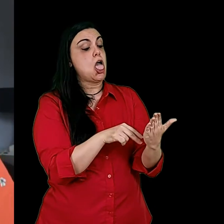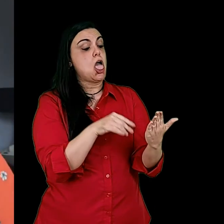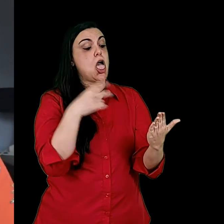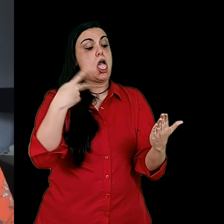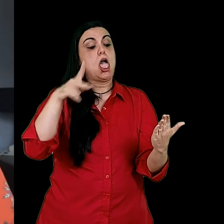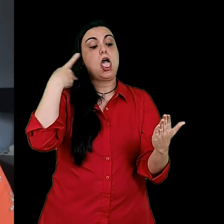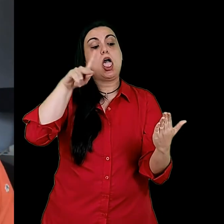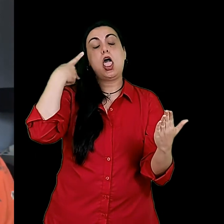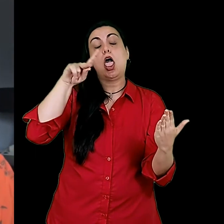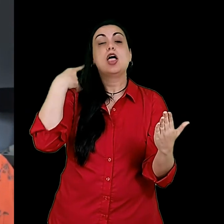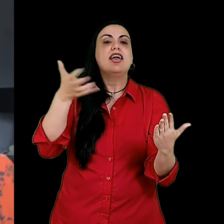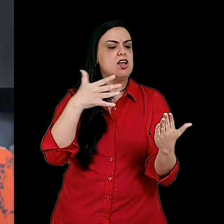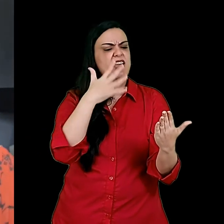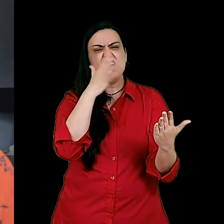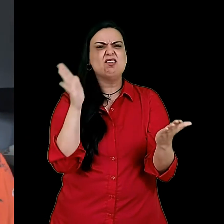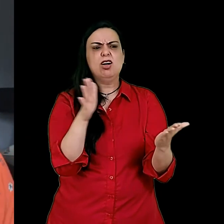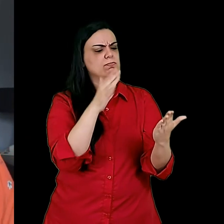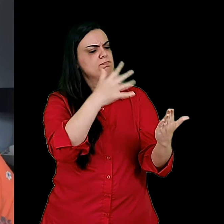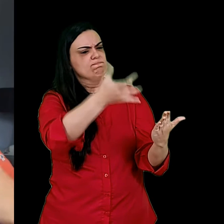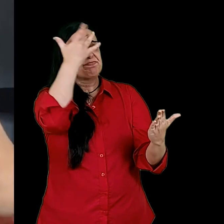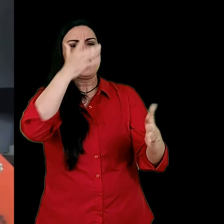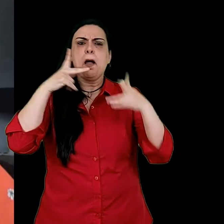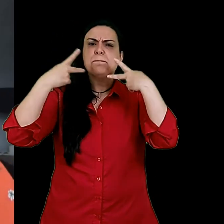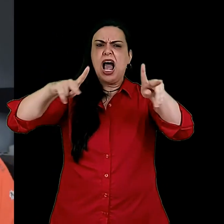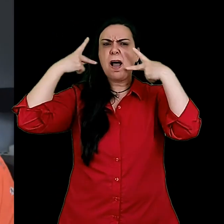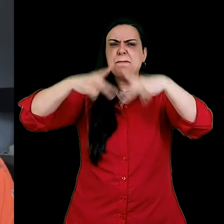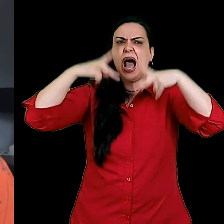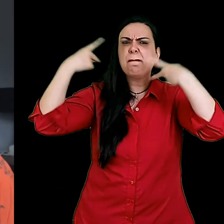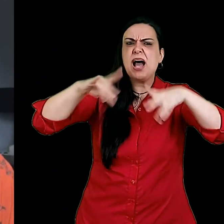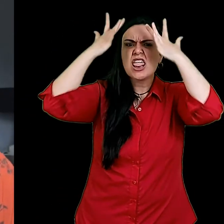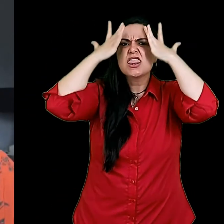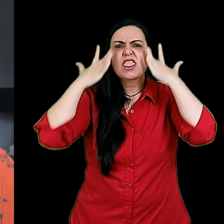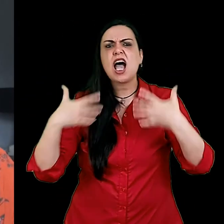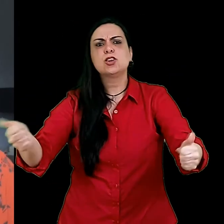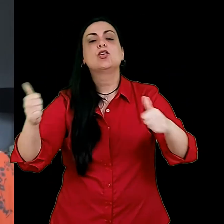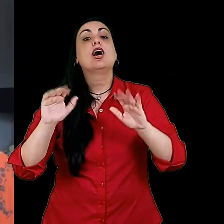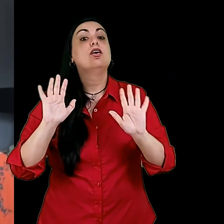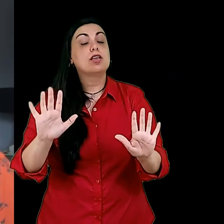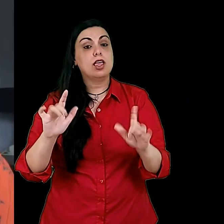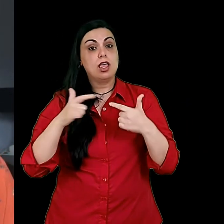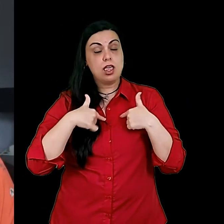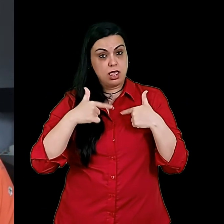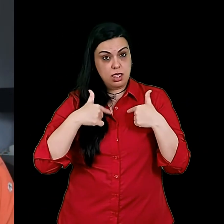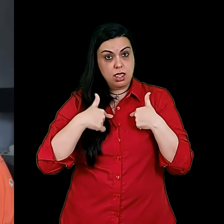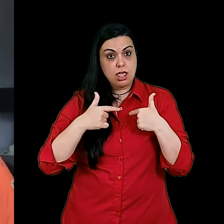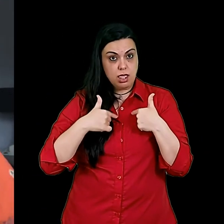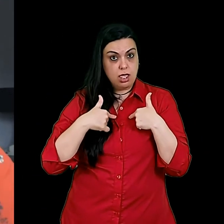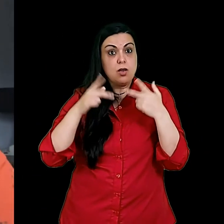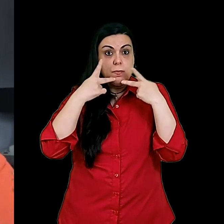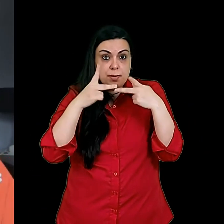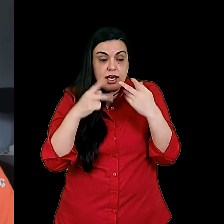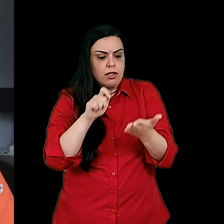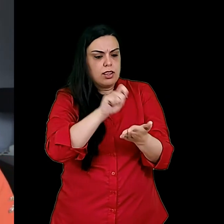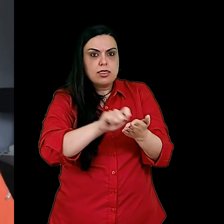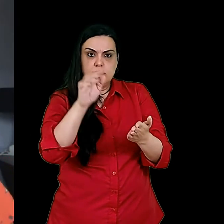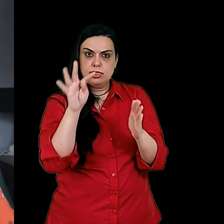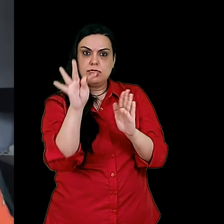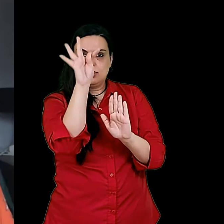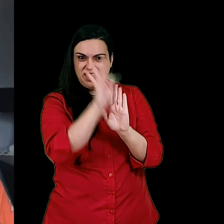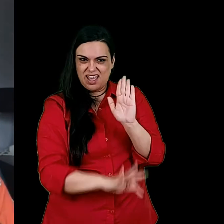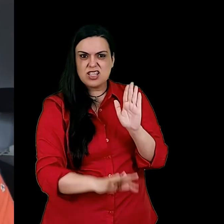assim, sabe? Sem olhar no sermão. Veja, os sermões que eu já ministro, as palavras que eu já tenho, elas são sem